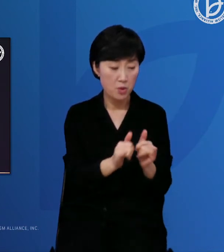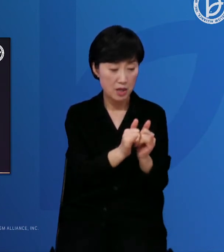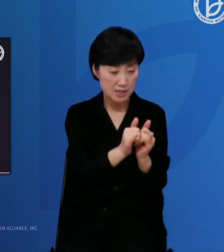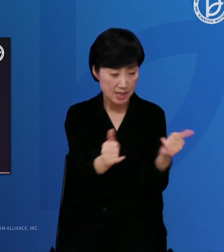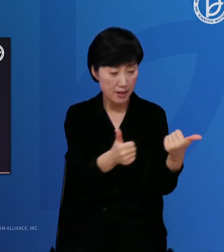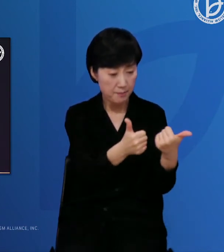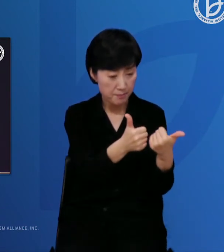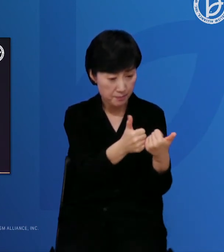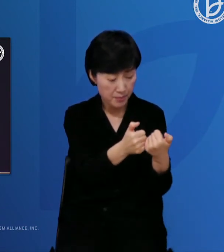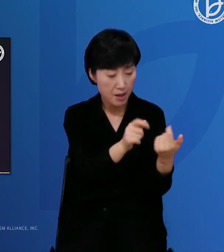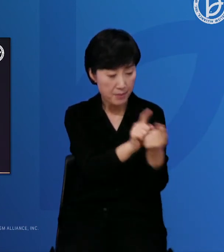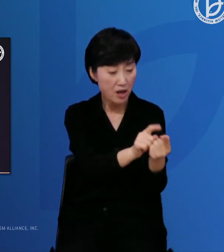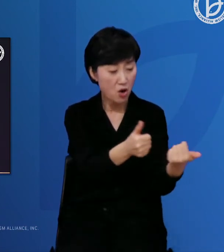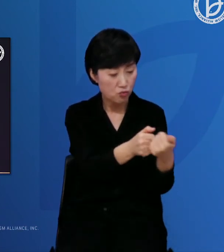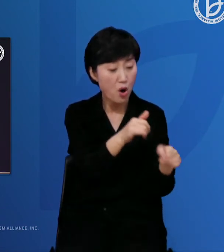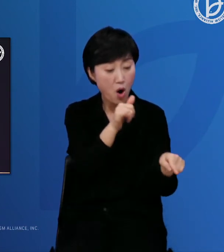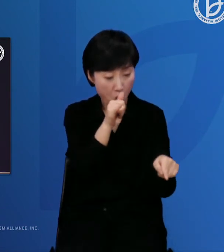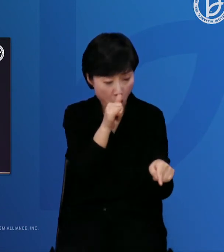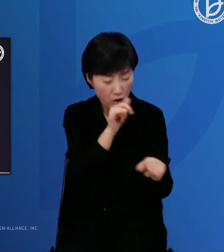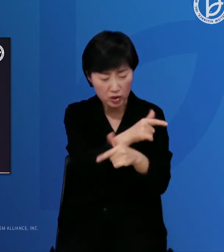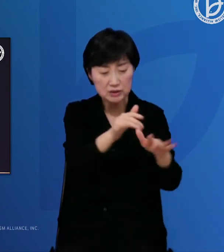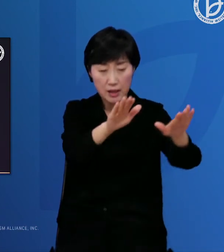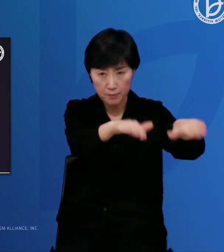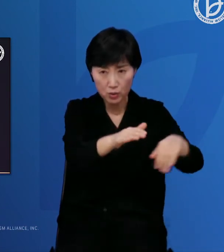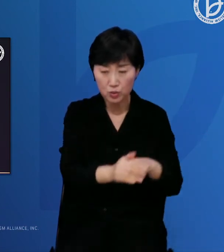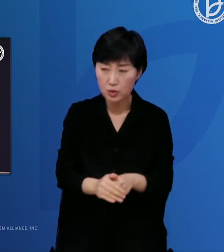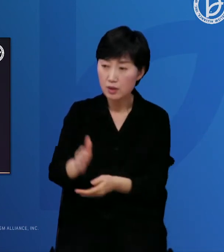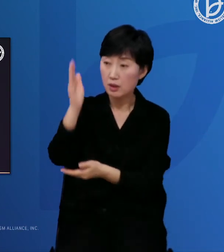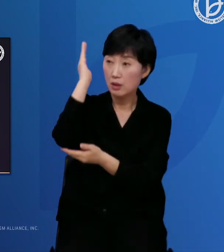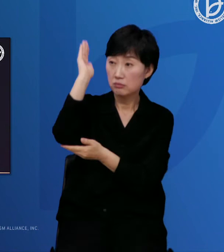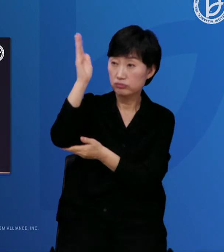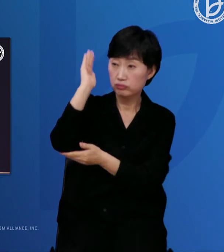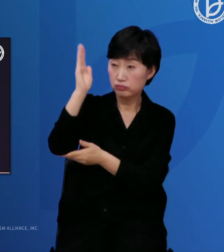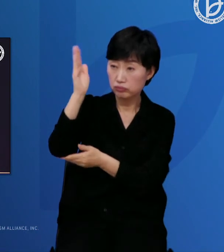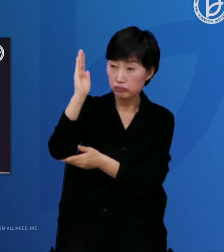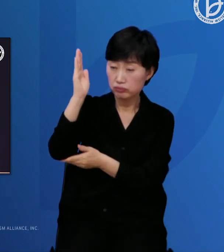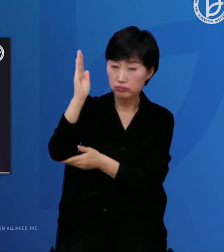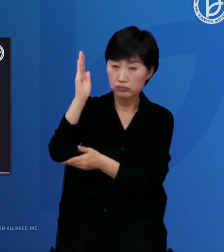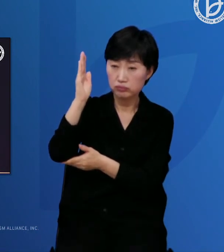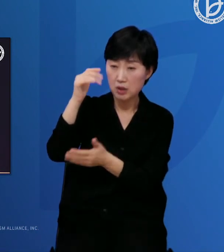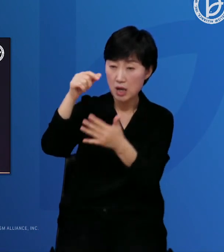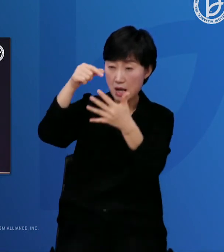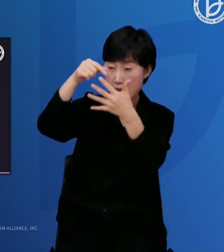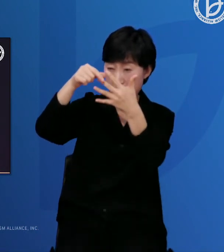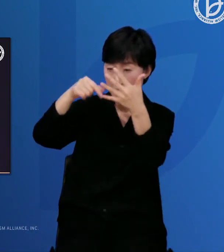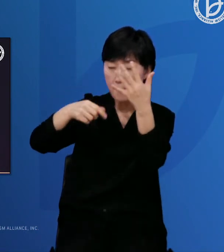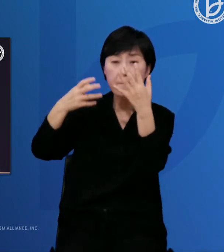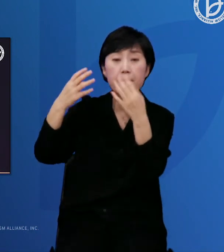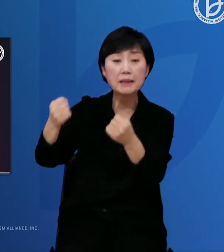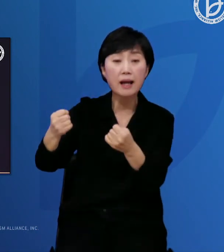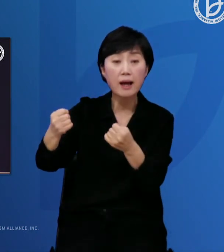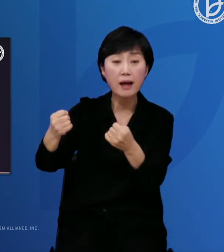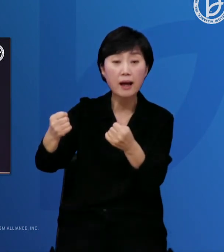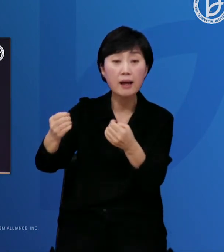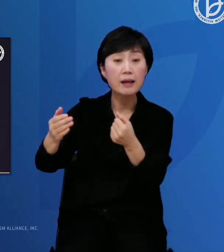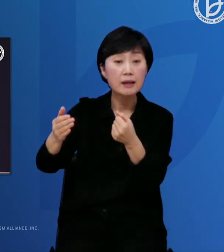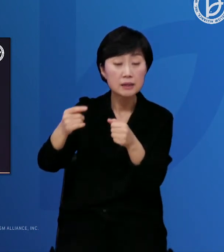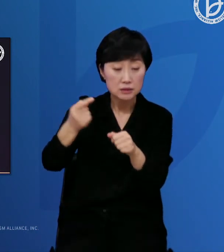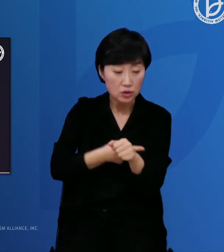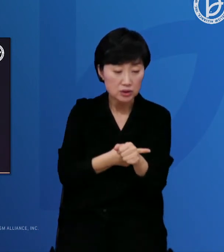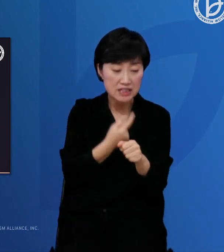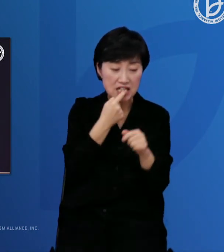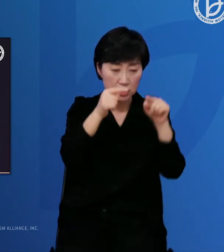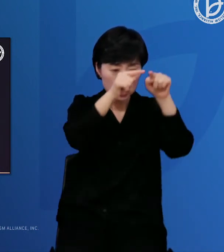Besides all the different meetings I need to have with other people. 메시지만 위해서 일주일 내내 종이 들고 다닌다니까요. Just for message preparation alone, all